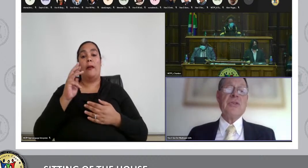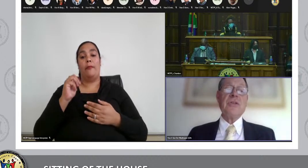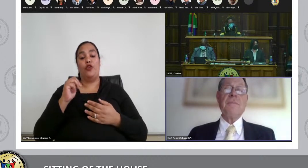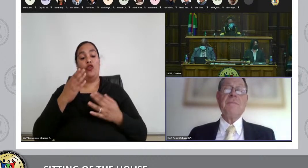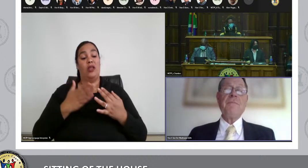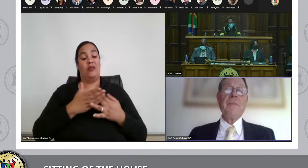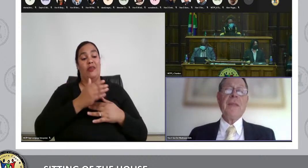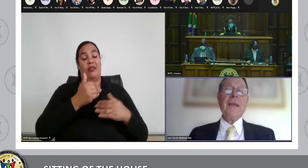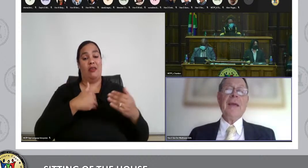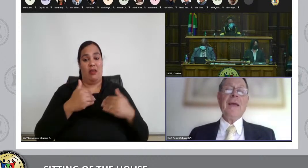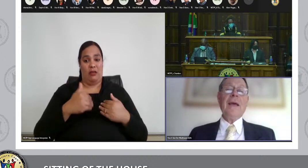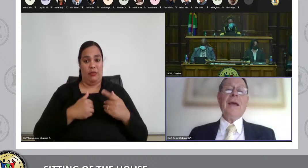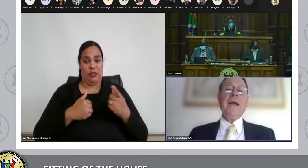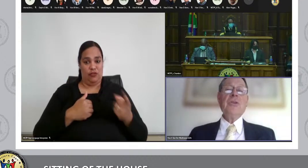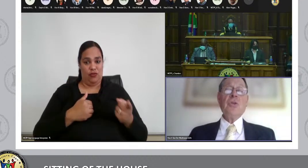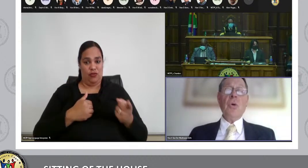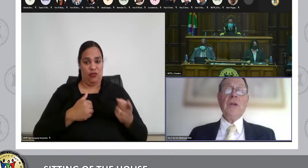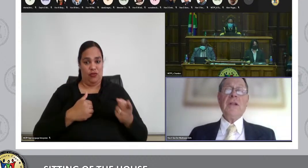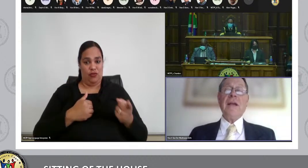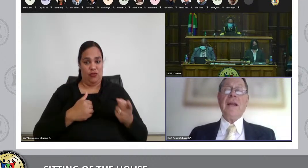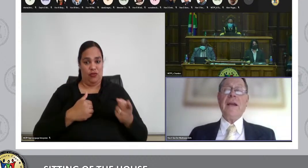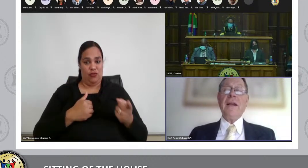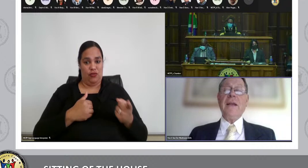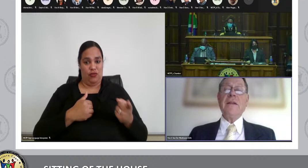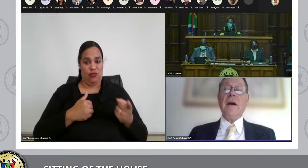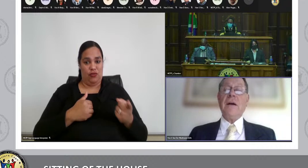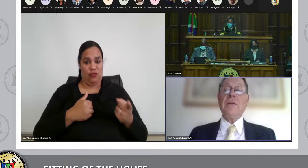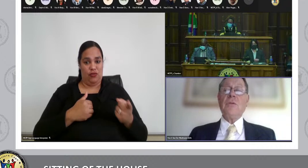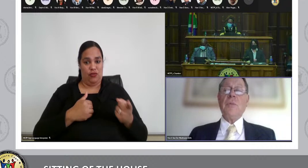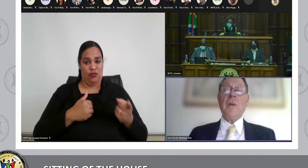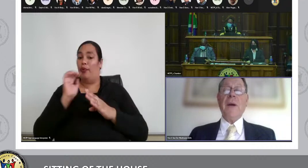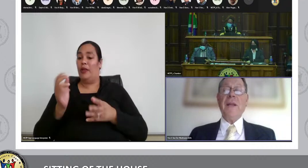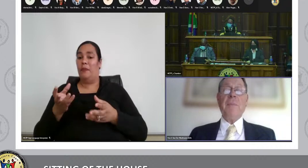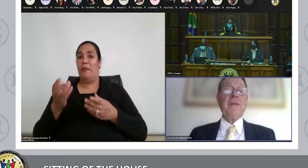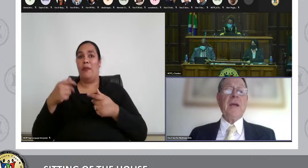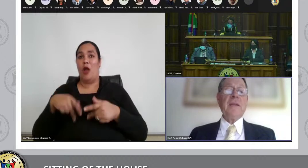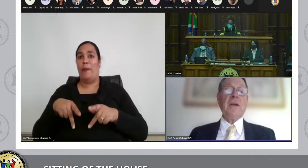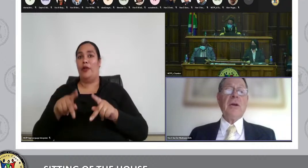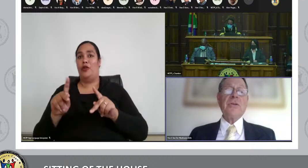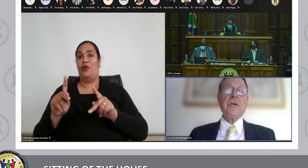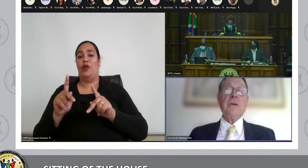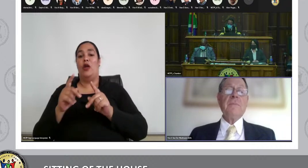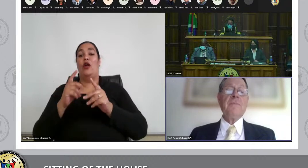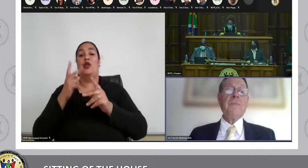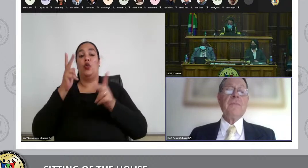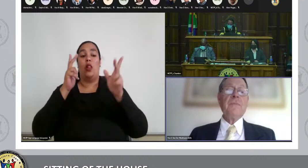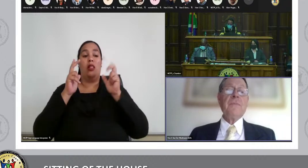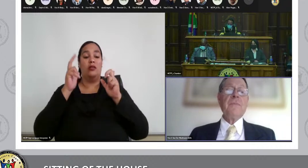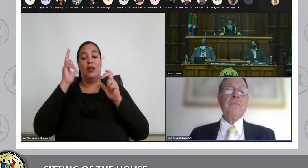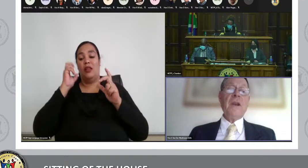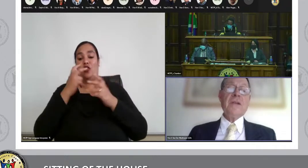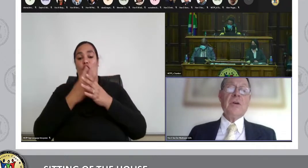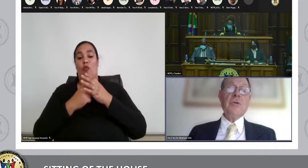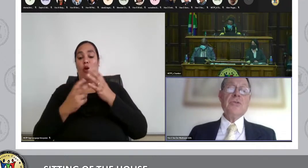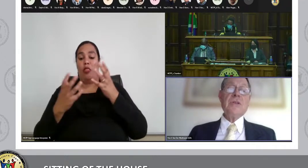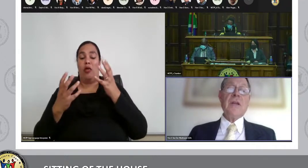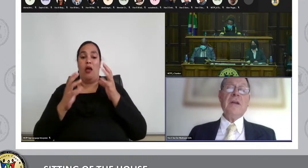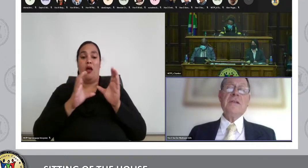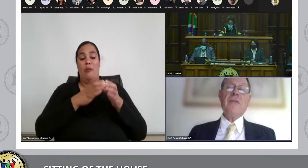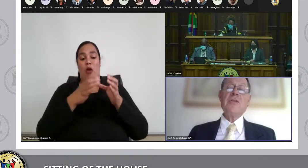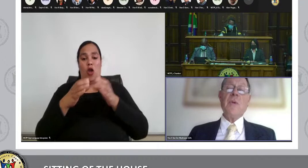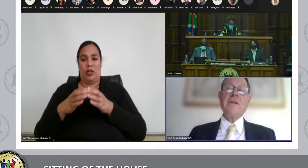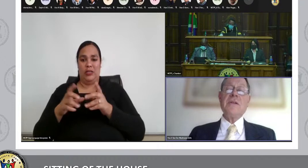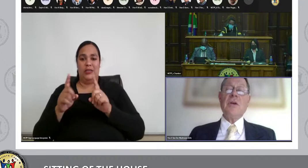the administration. En sonder dat hy die geleentheid gehad het om na beide partye te luister of die risiko's